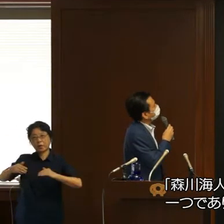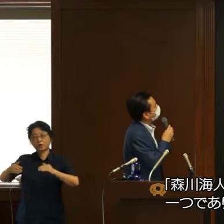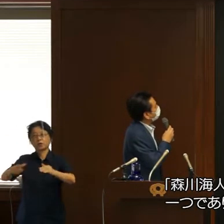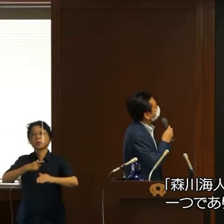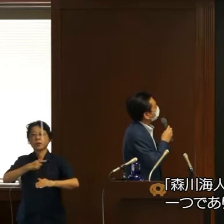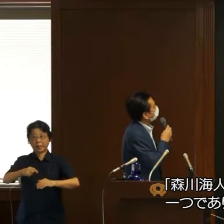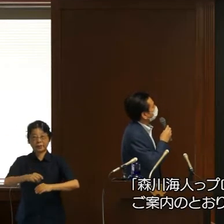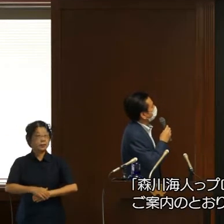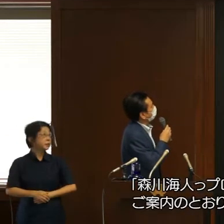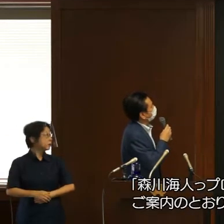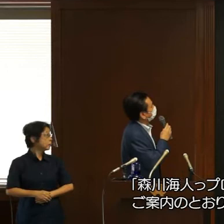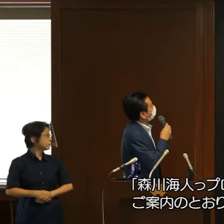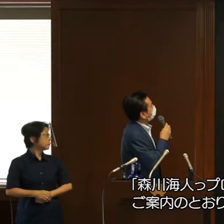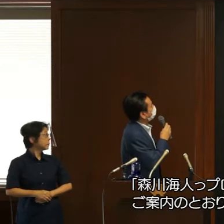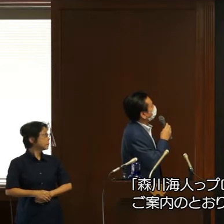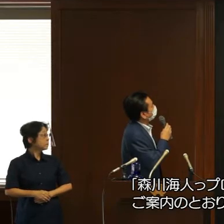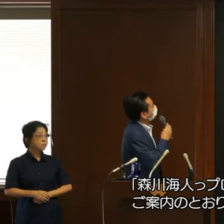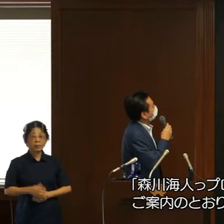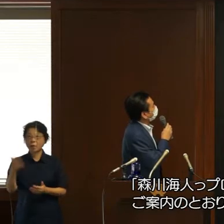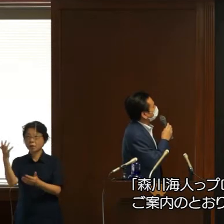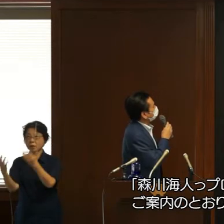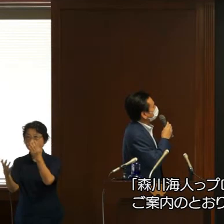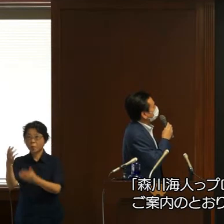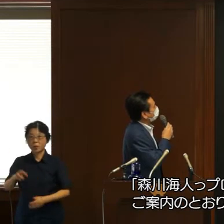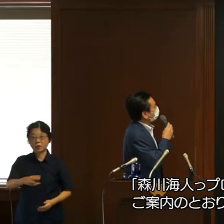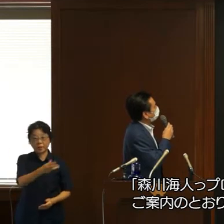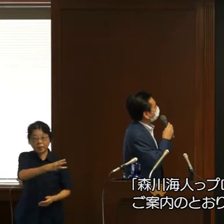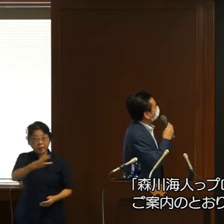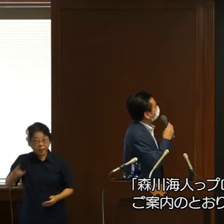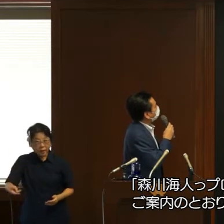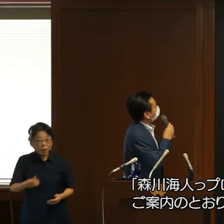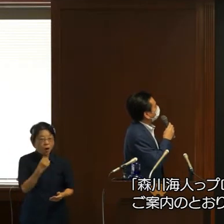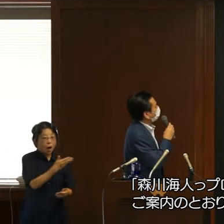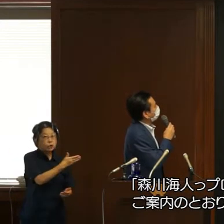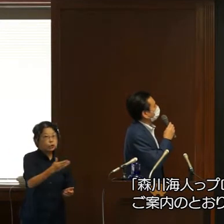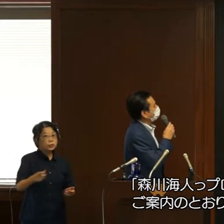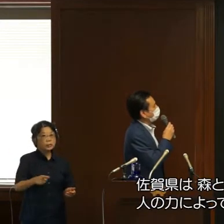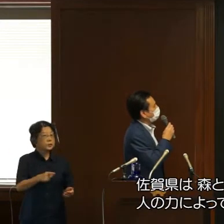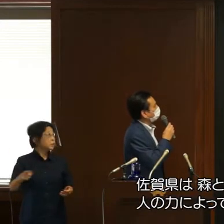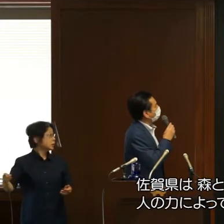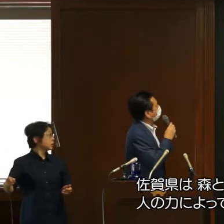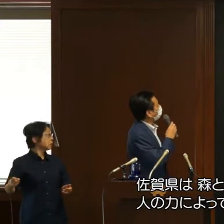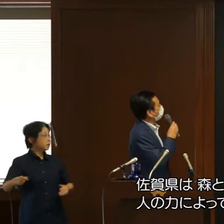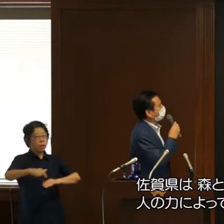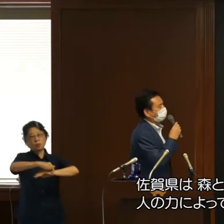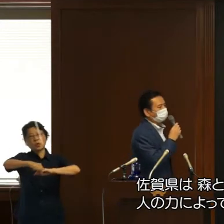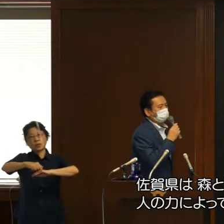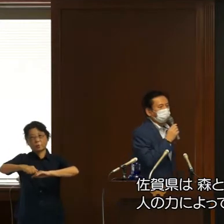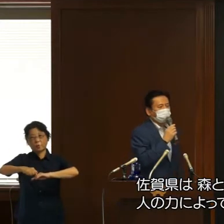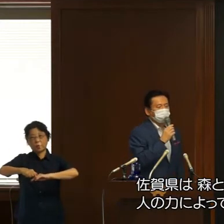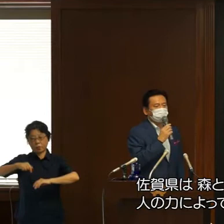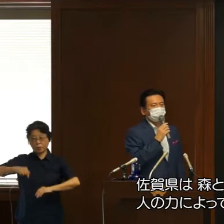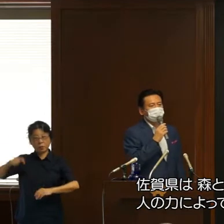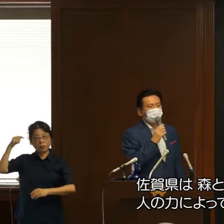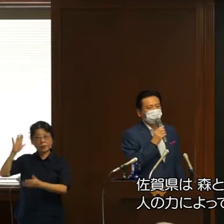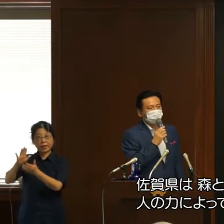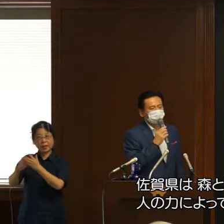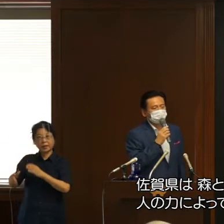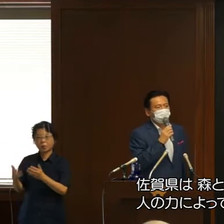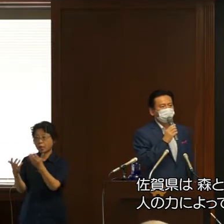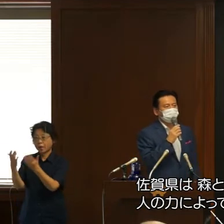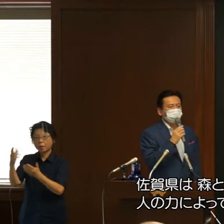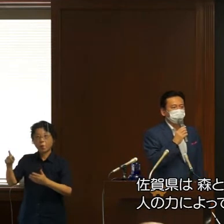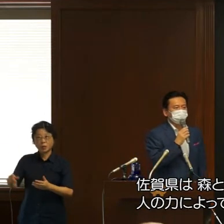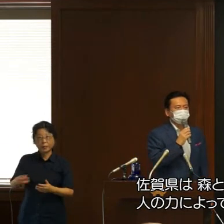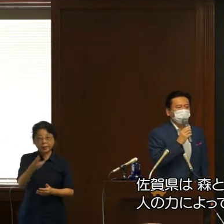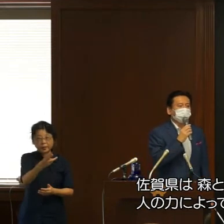い、まあ、森川街道プロジェクトについてはもうご案内の通りで、佐賀県は森と川と海を人の力によって